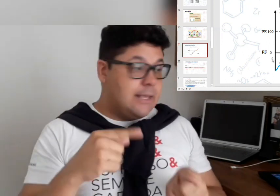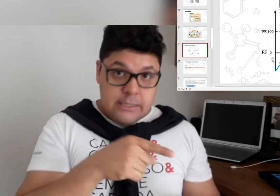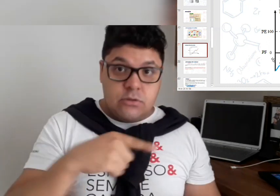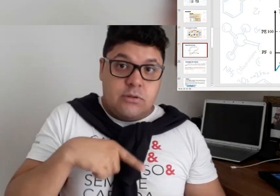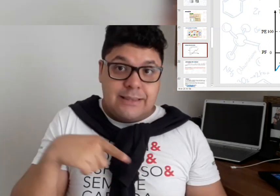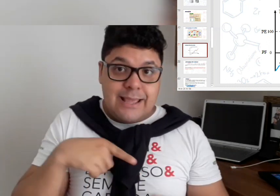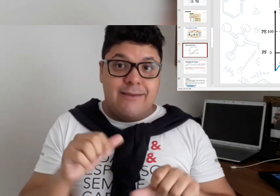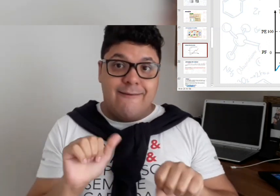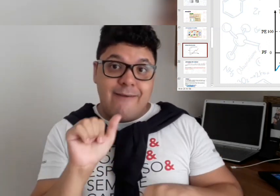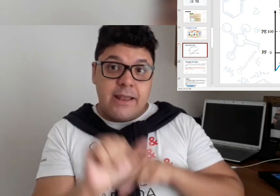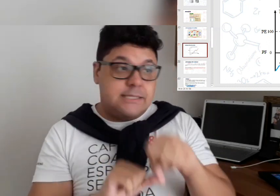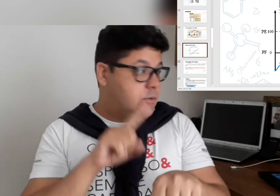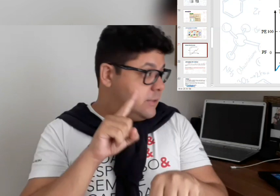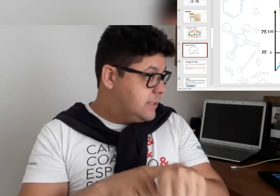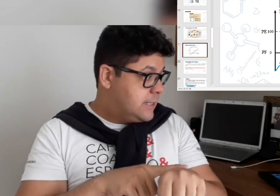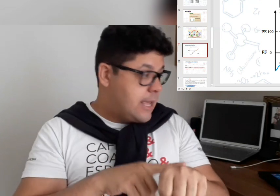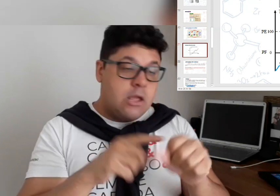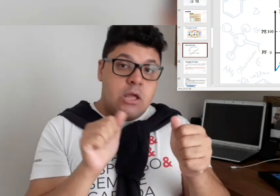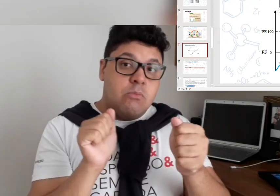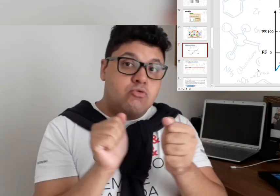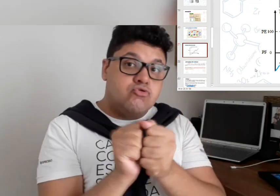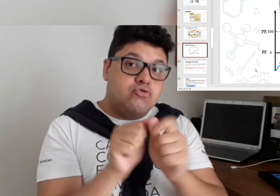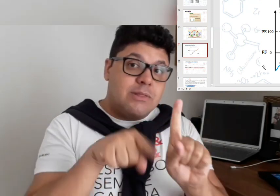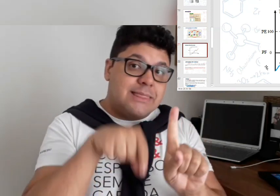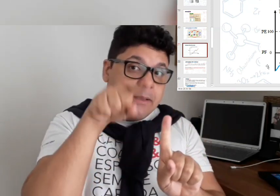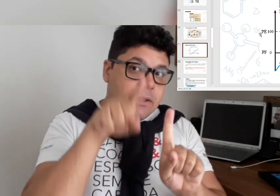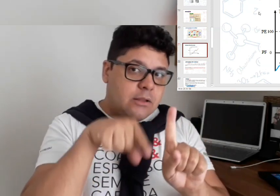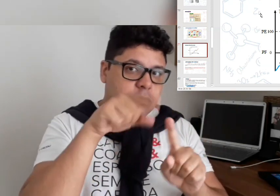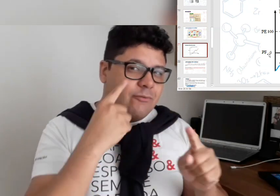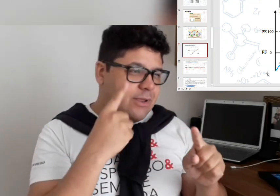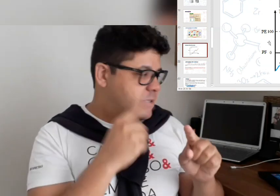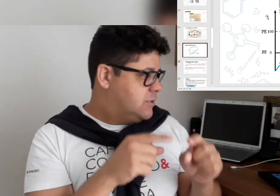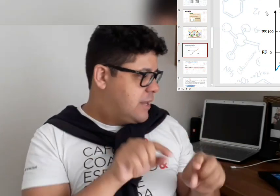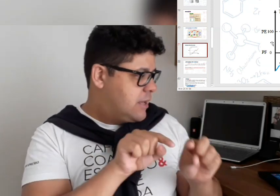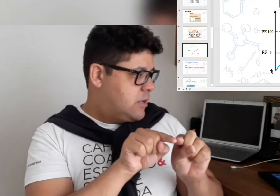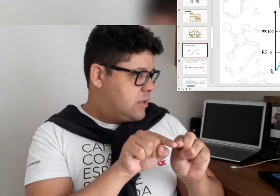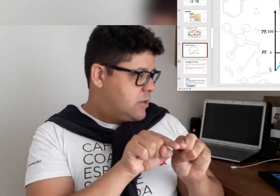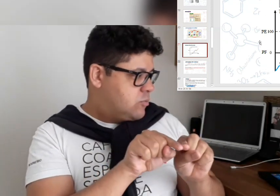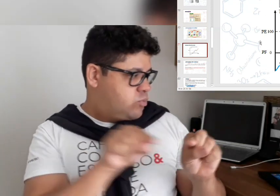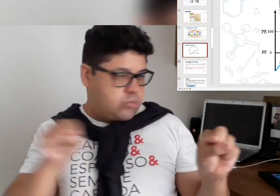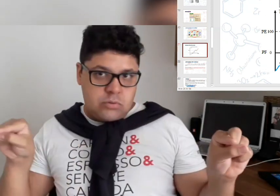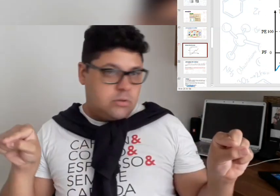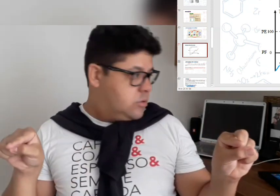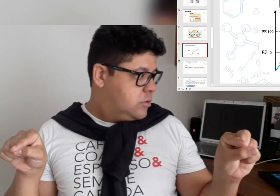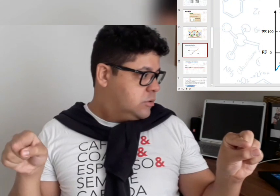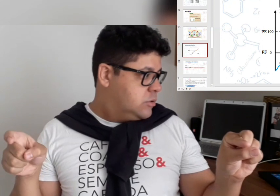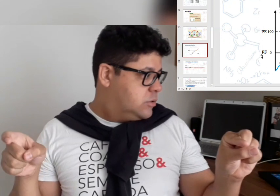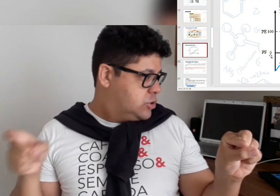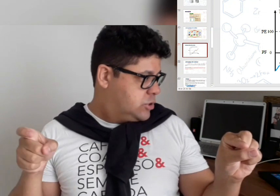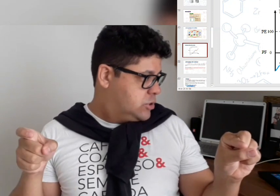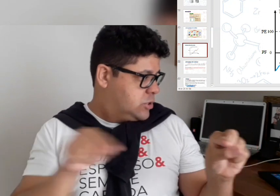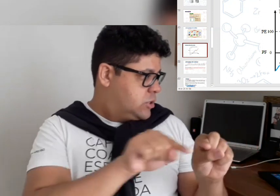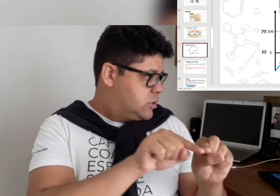De acordo com a variação do tempo, tá? Então, a gente tem aqui no eixo Y a temperatura e no eixo